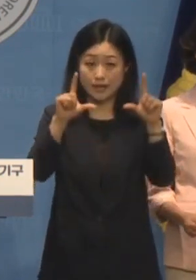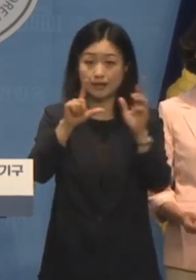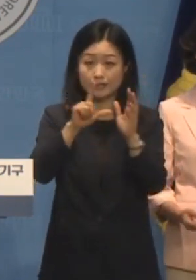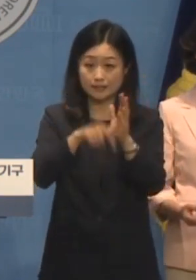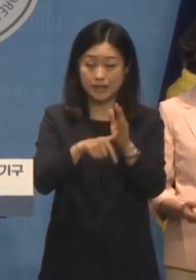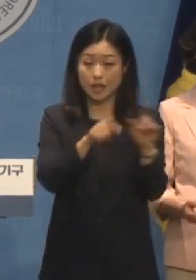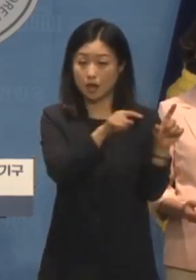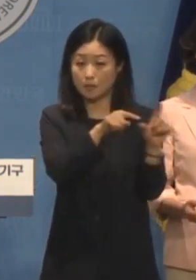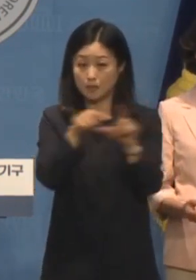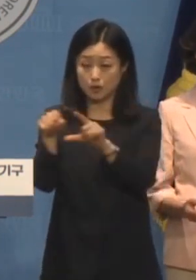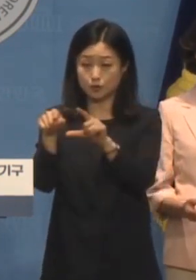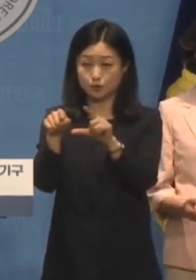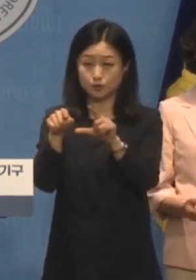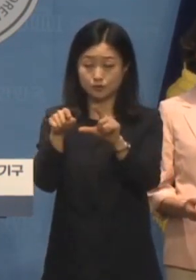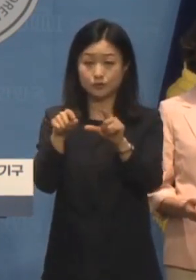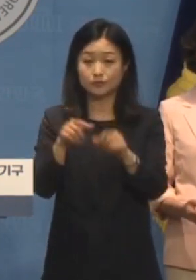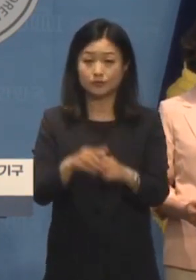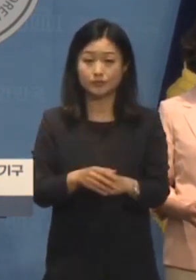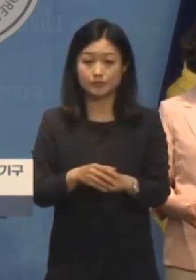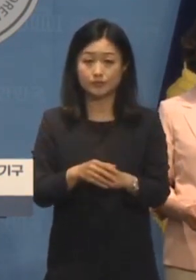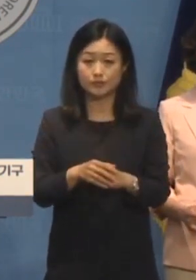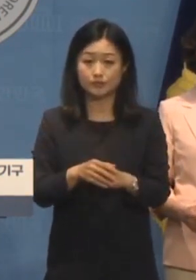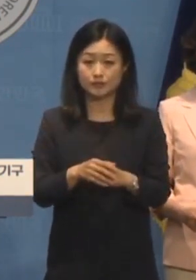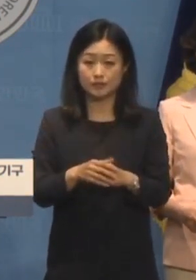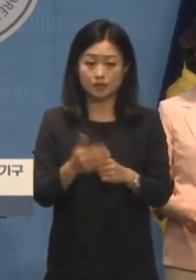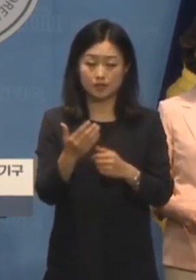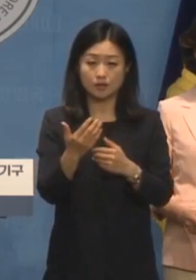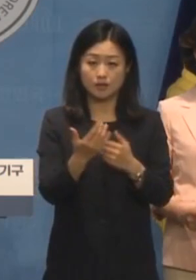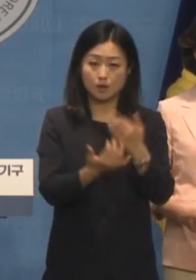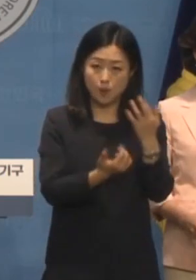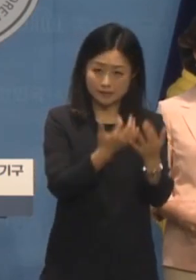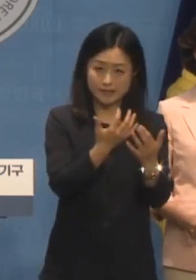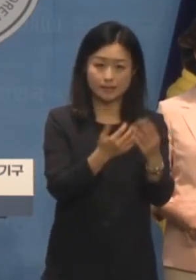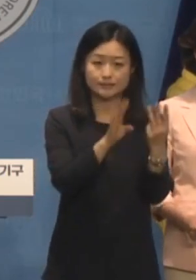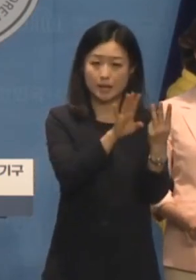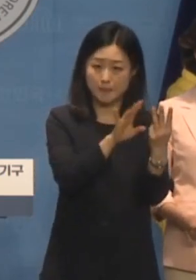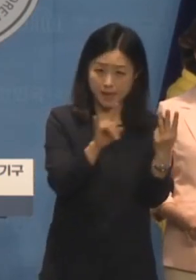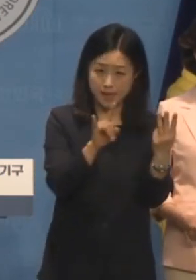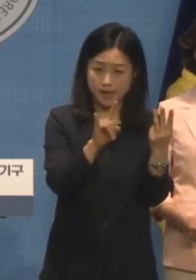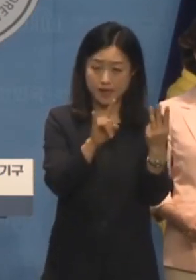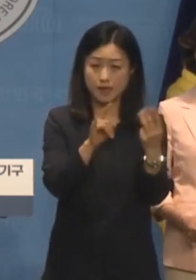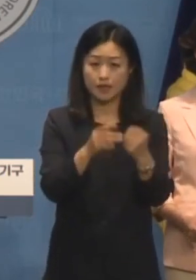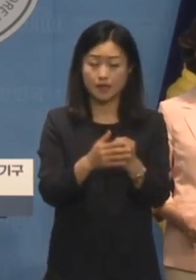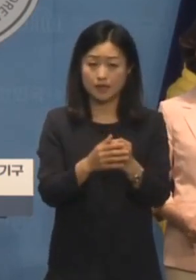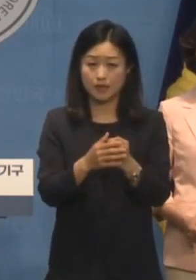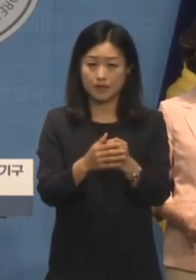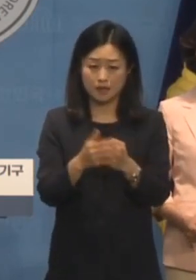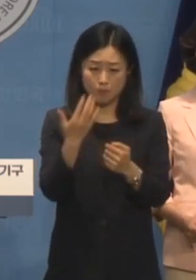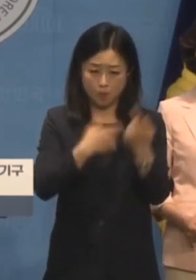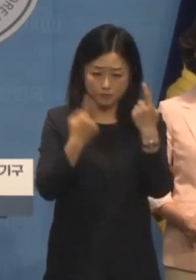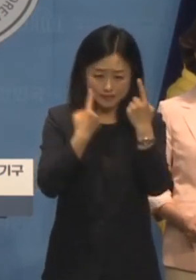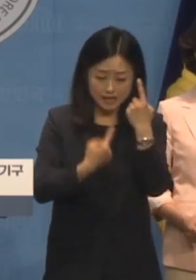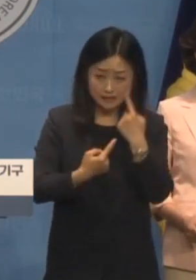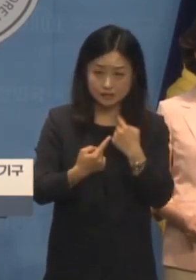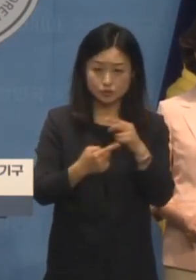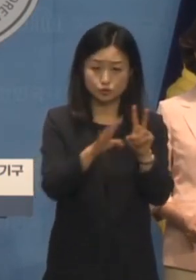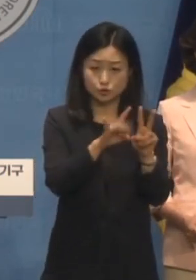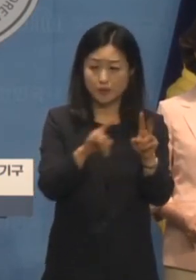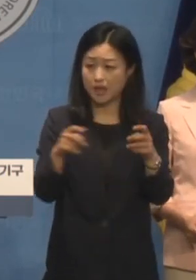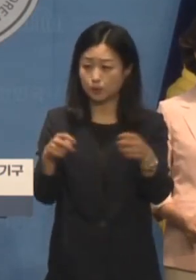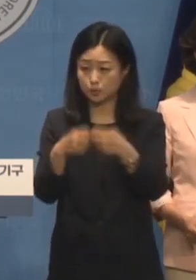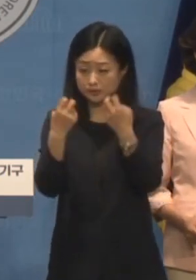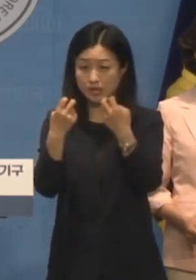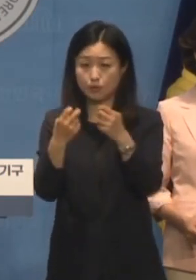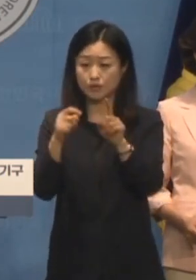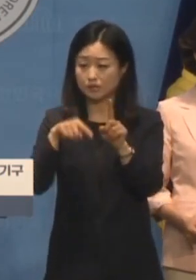연평균 발생량에 비해 화상이 세배 관 관통상이 2.4배 교통사고가